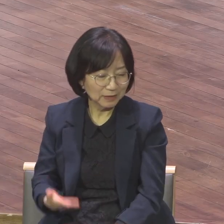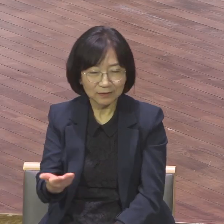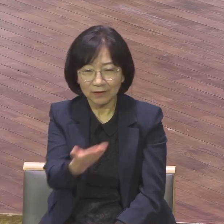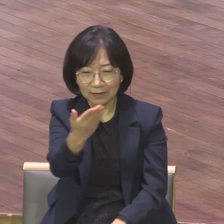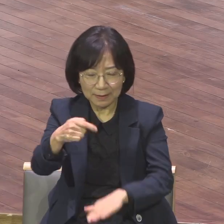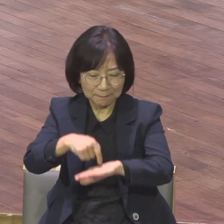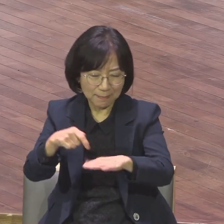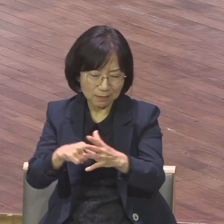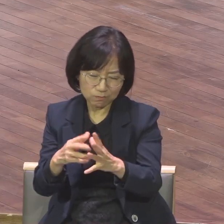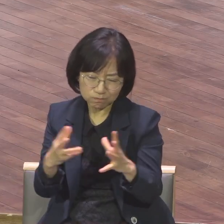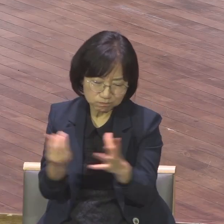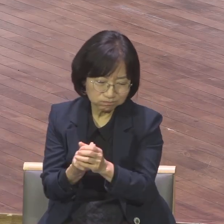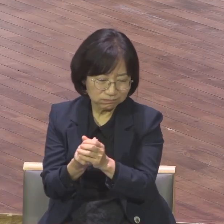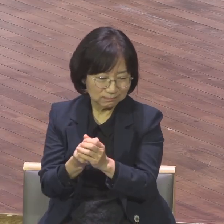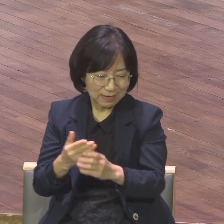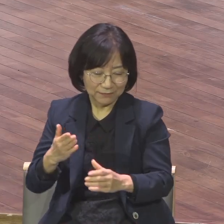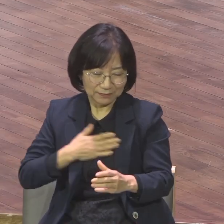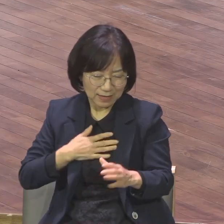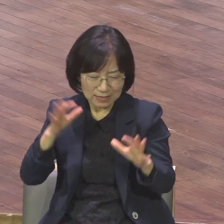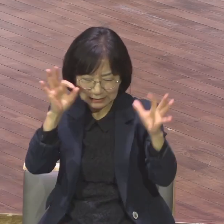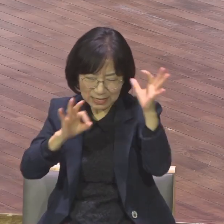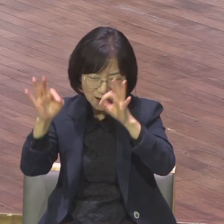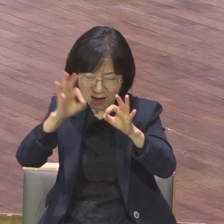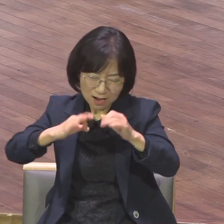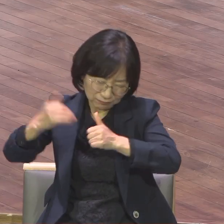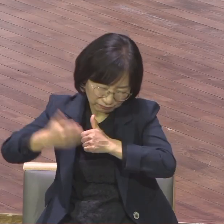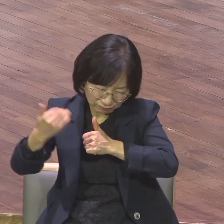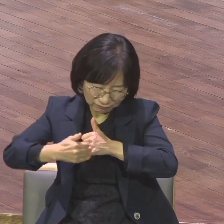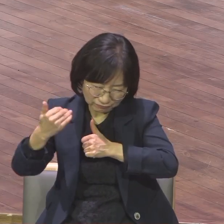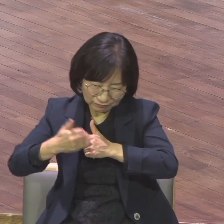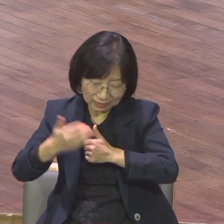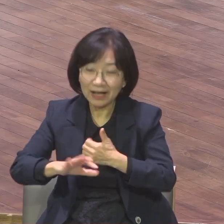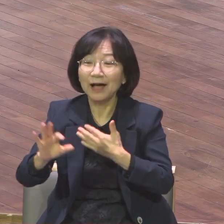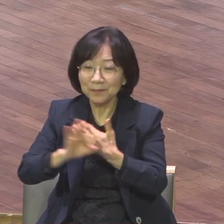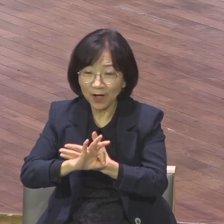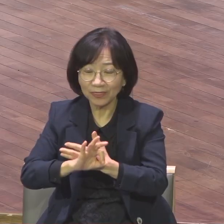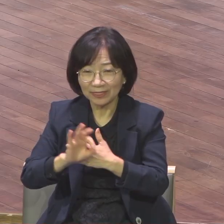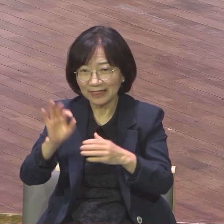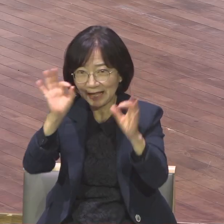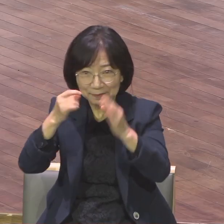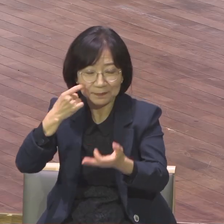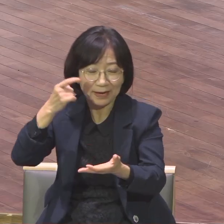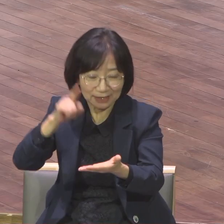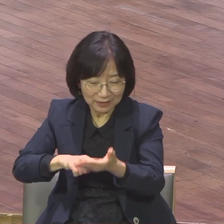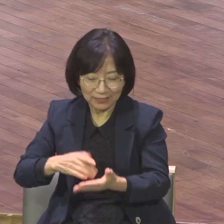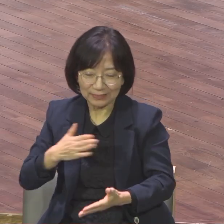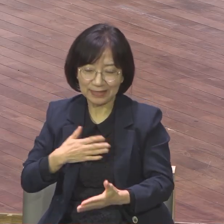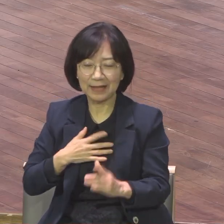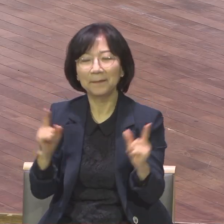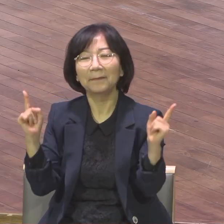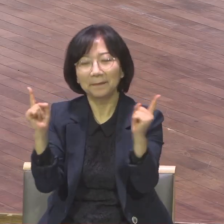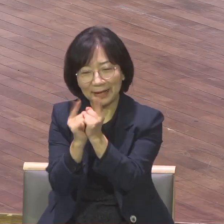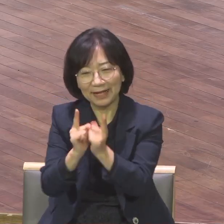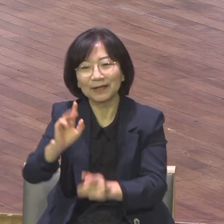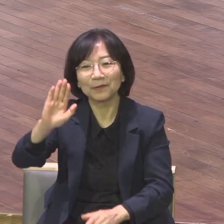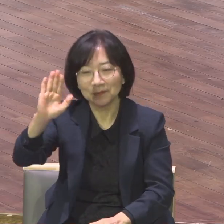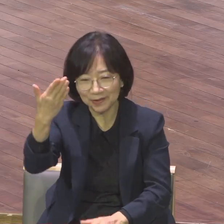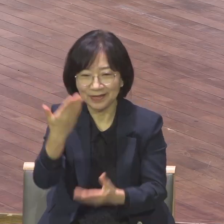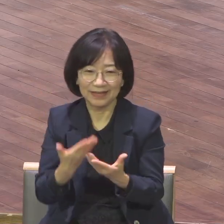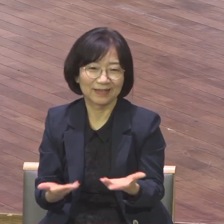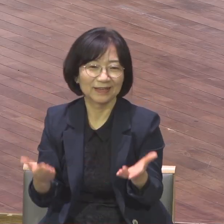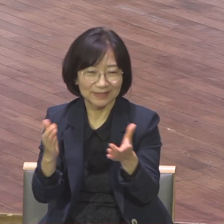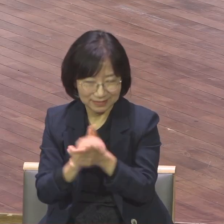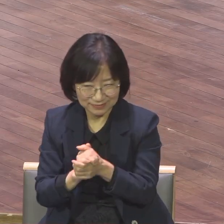것이요 너희가 온 마음으로 나를 구하면 나를 찾을 것이요 나를 만나리라.